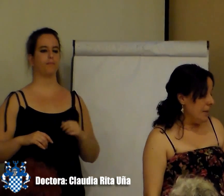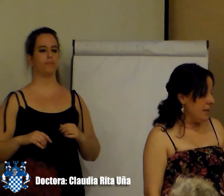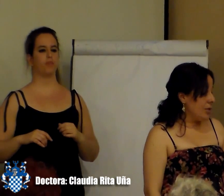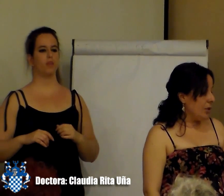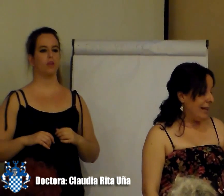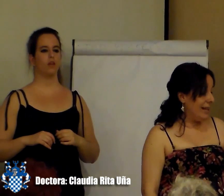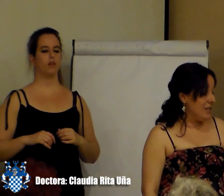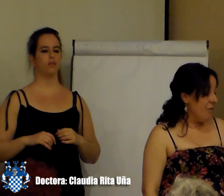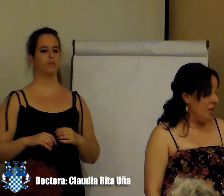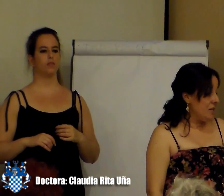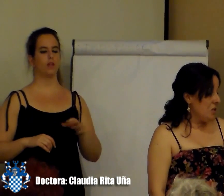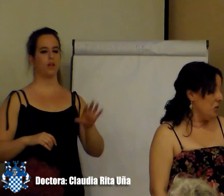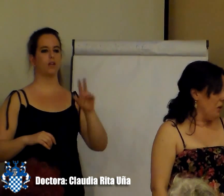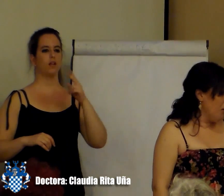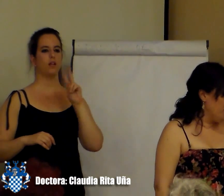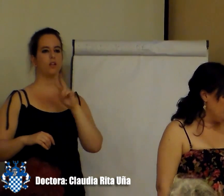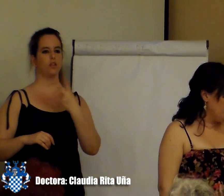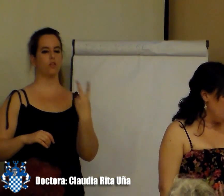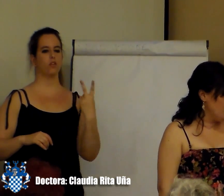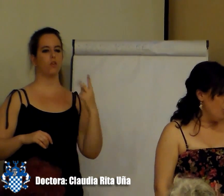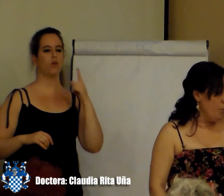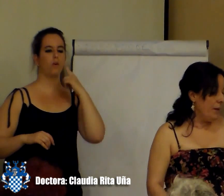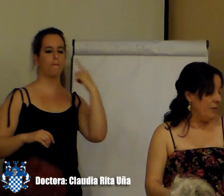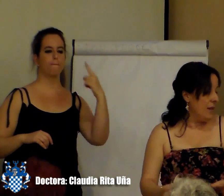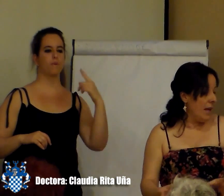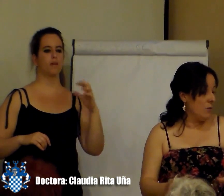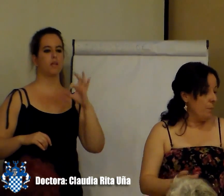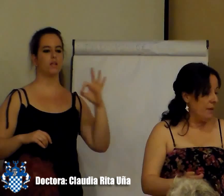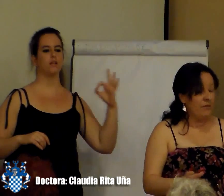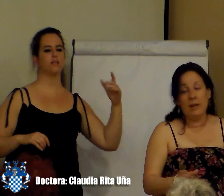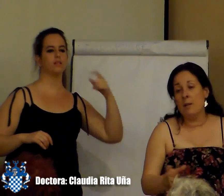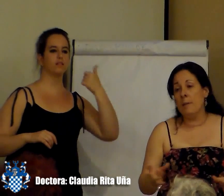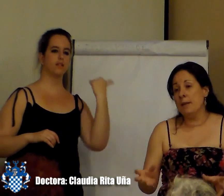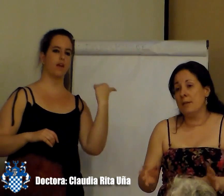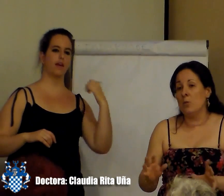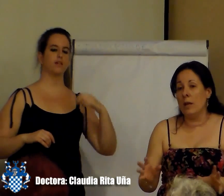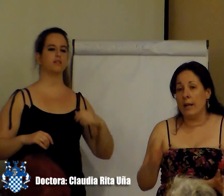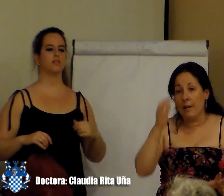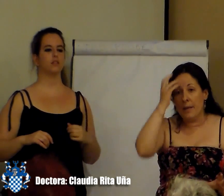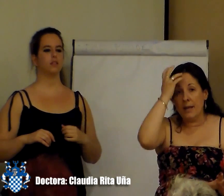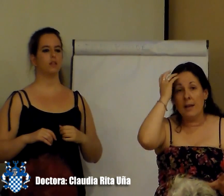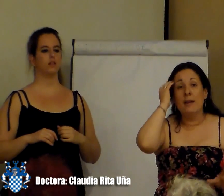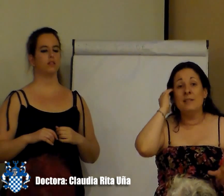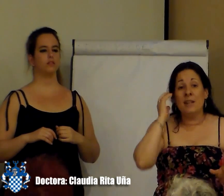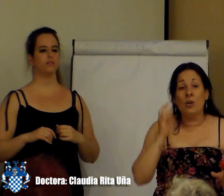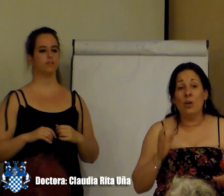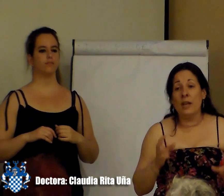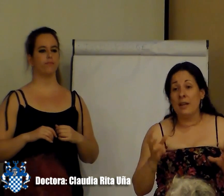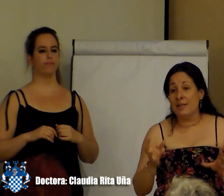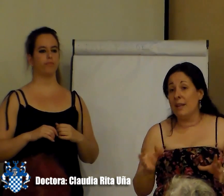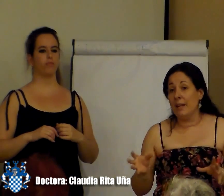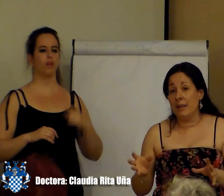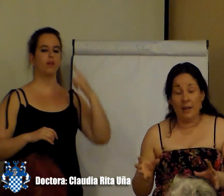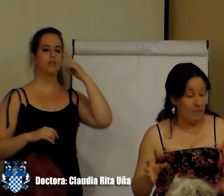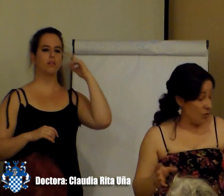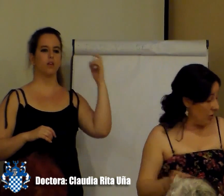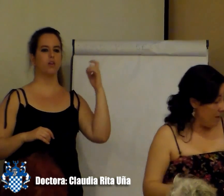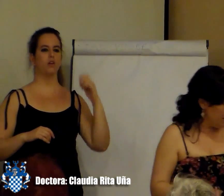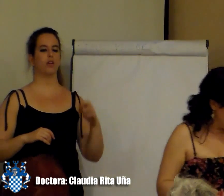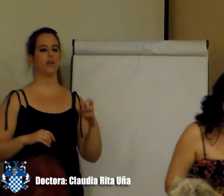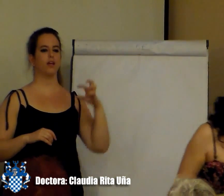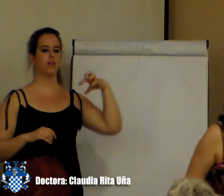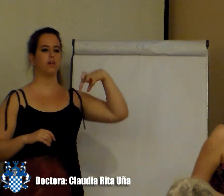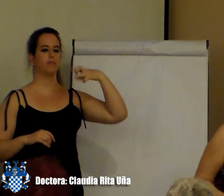Blasco también hizo otra clasificación que no aportó mucho, un perfil A y un perfil B según la gravedad psicológica y